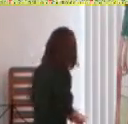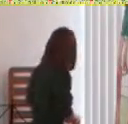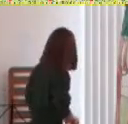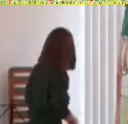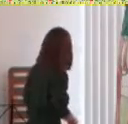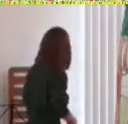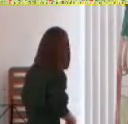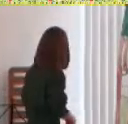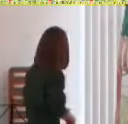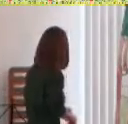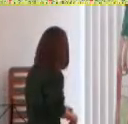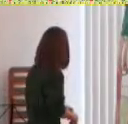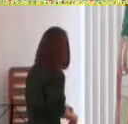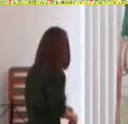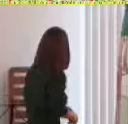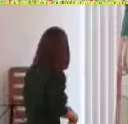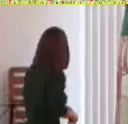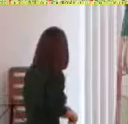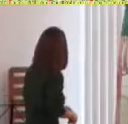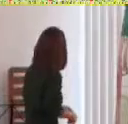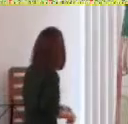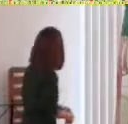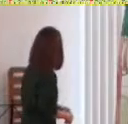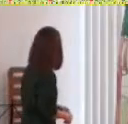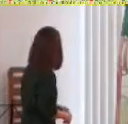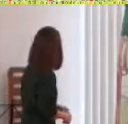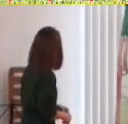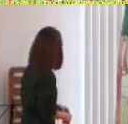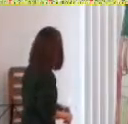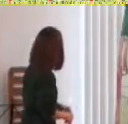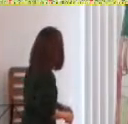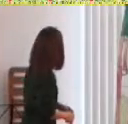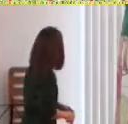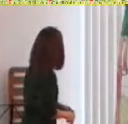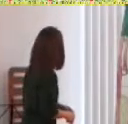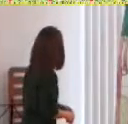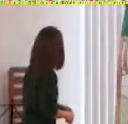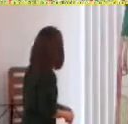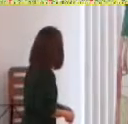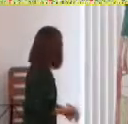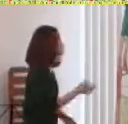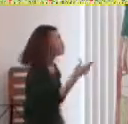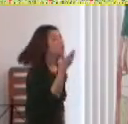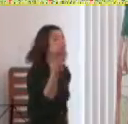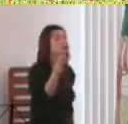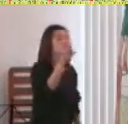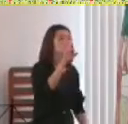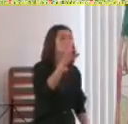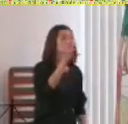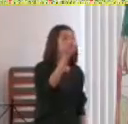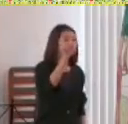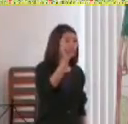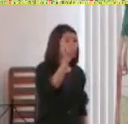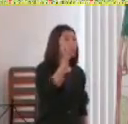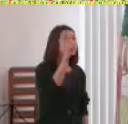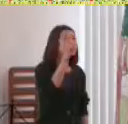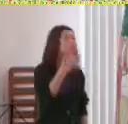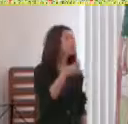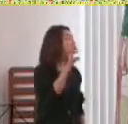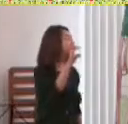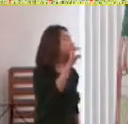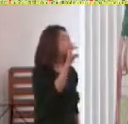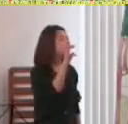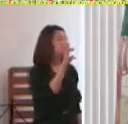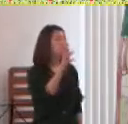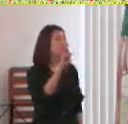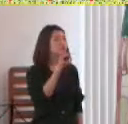まあ、これはいわゆる受胎告知というね、絵にも描かれている ところですけれども、すると天使は言った、マ